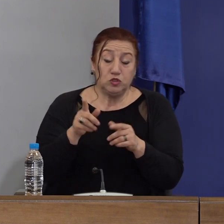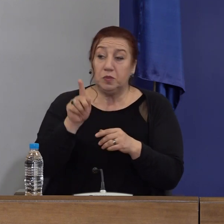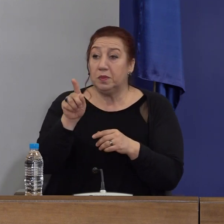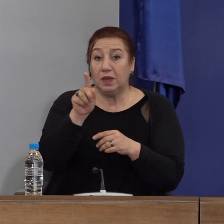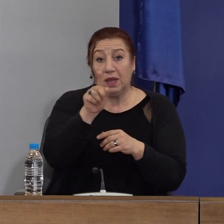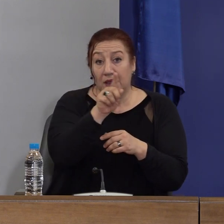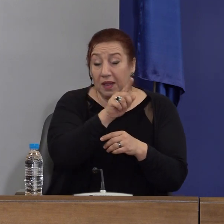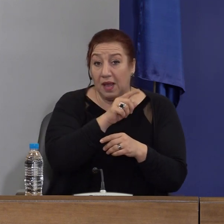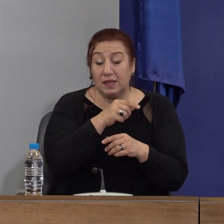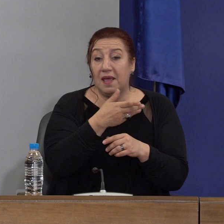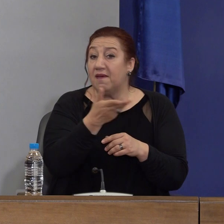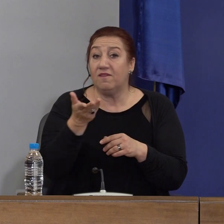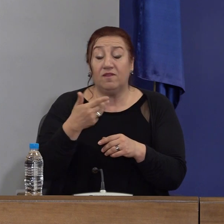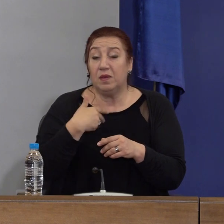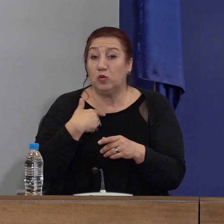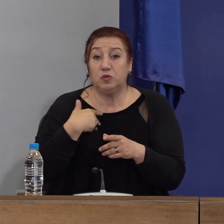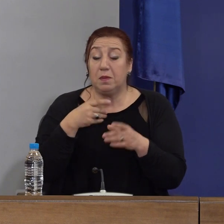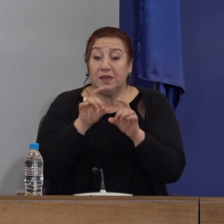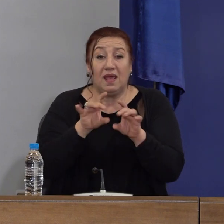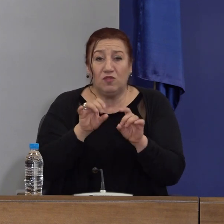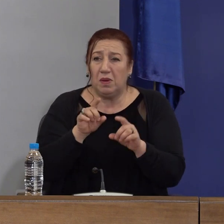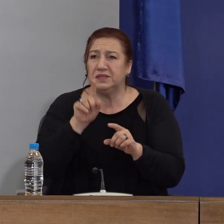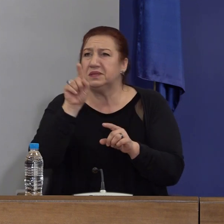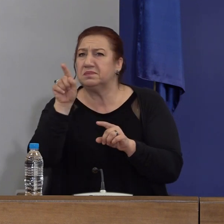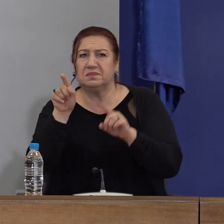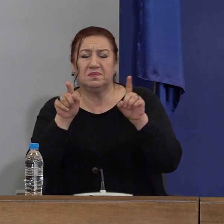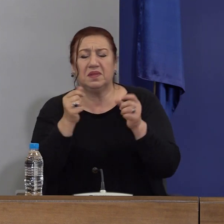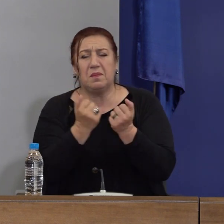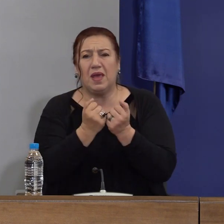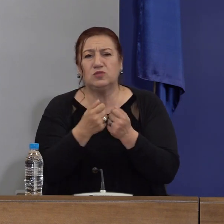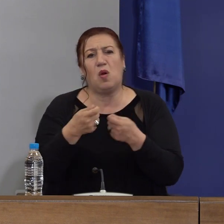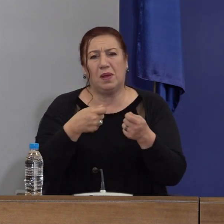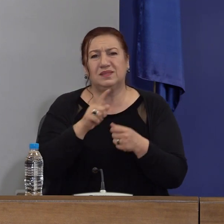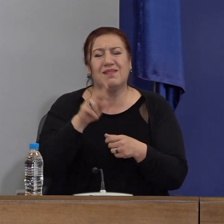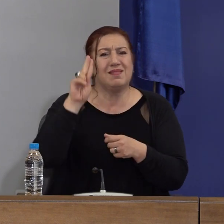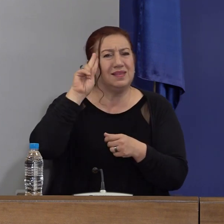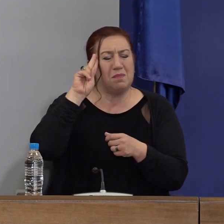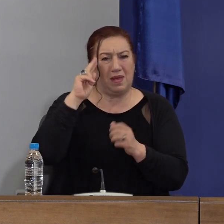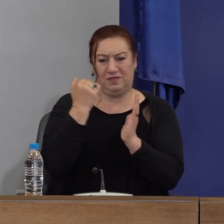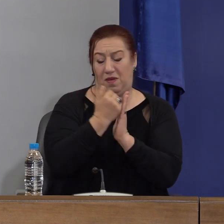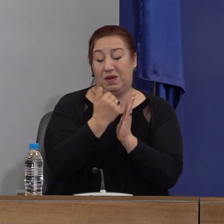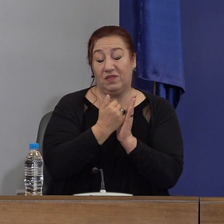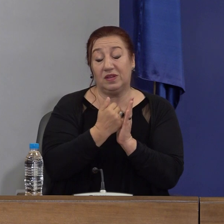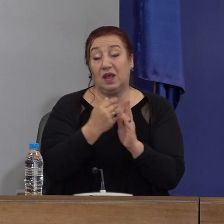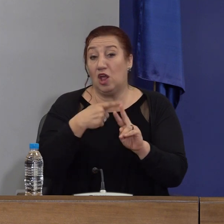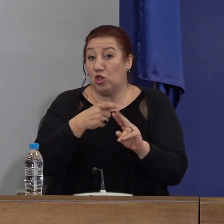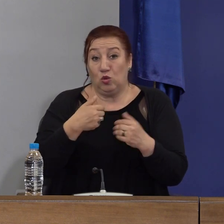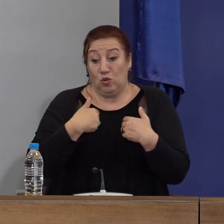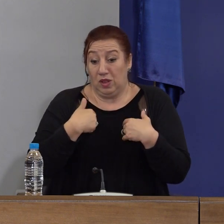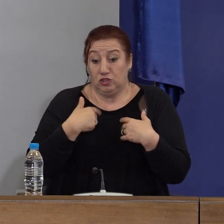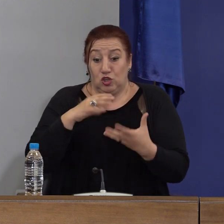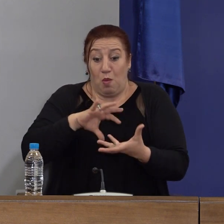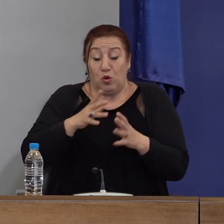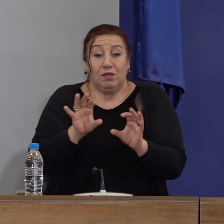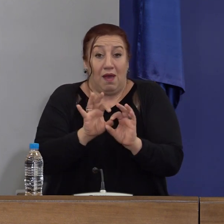може би някъде, вие сигурно имате информация, се случва това, но крайна сметка нашата политика е ясна и ние